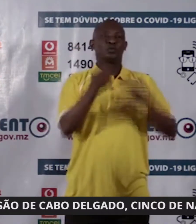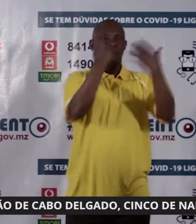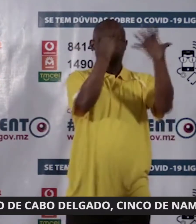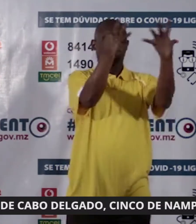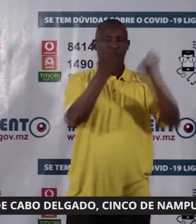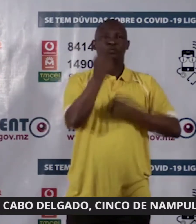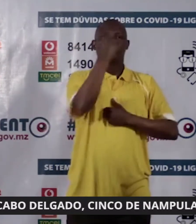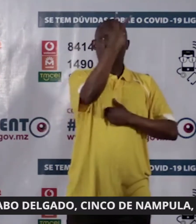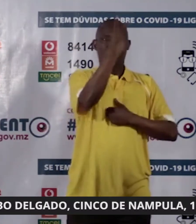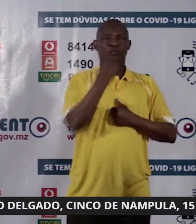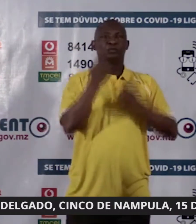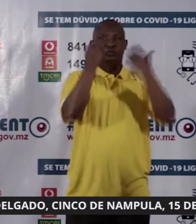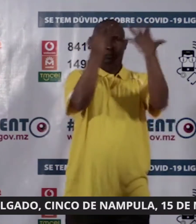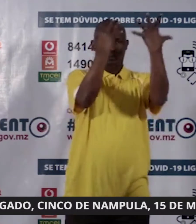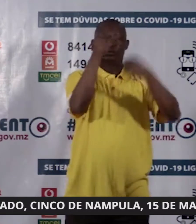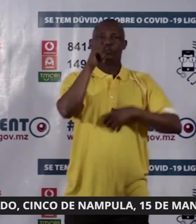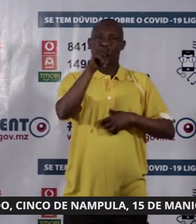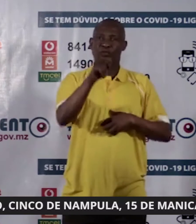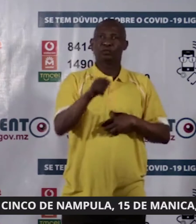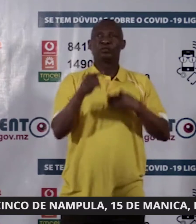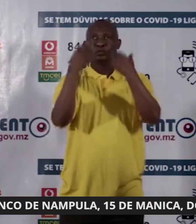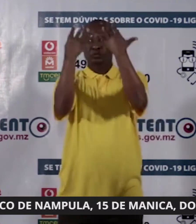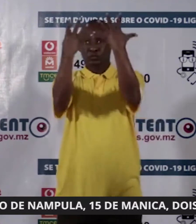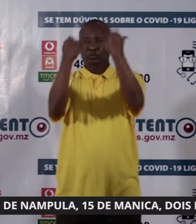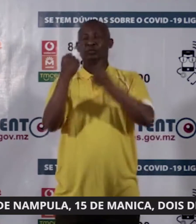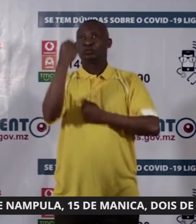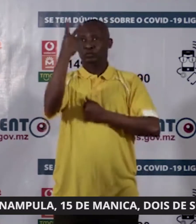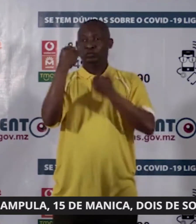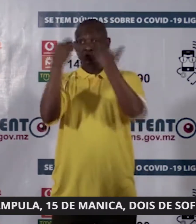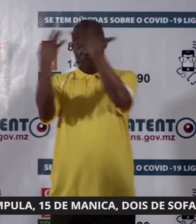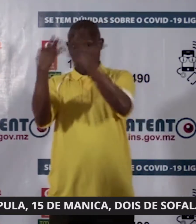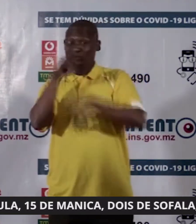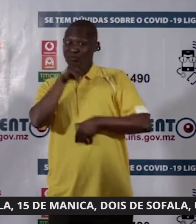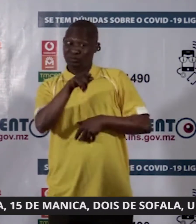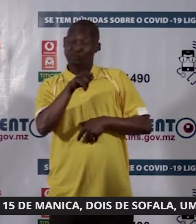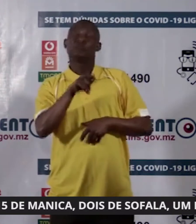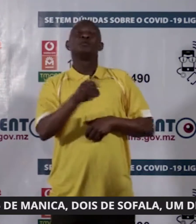28.828.929 casos da Covid, dos quais